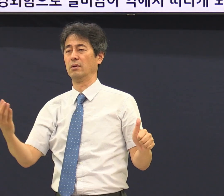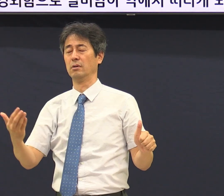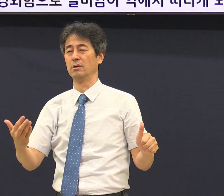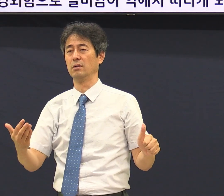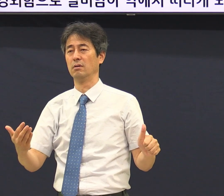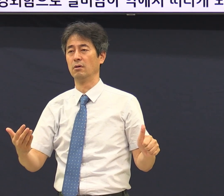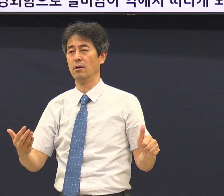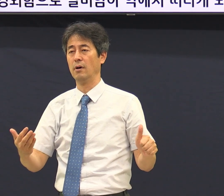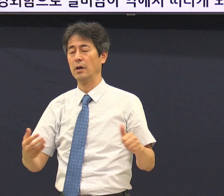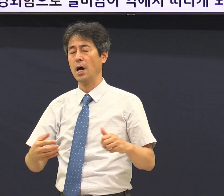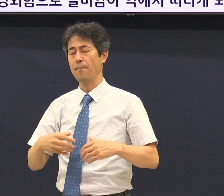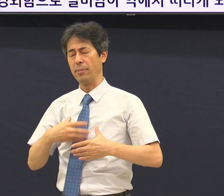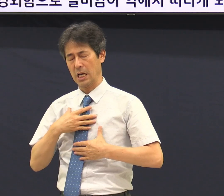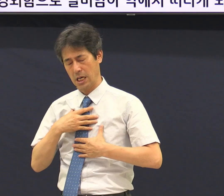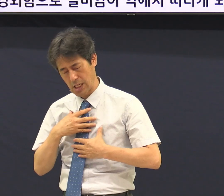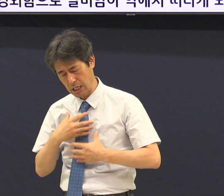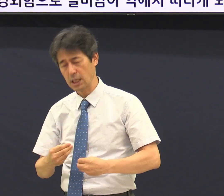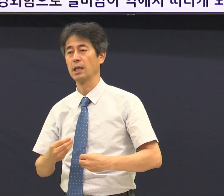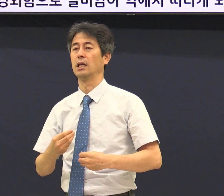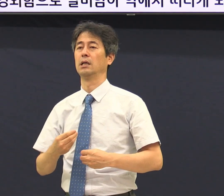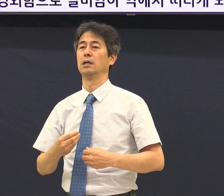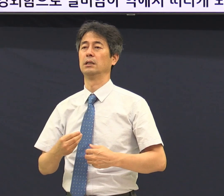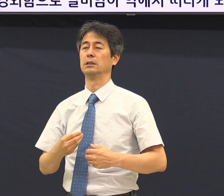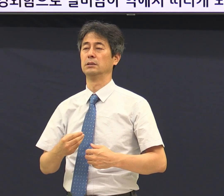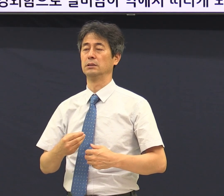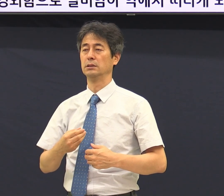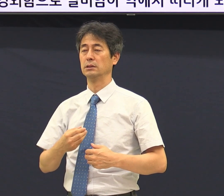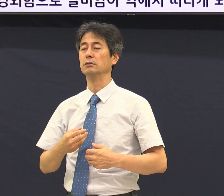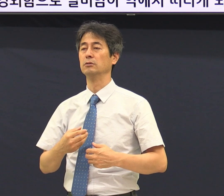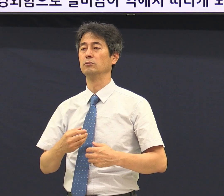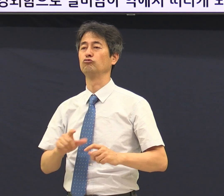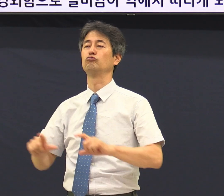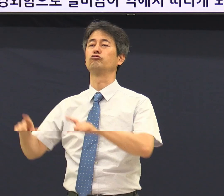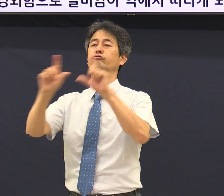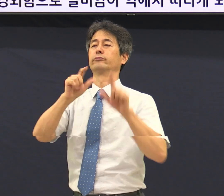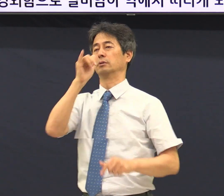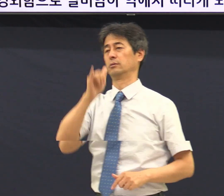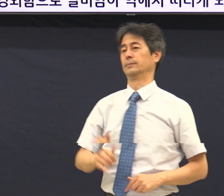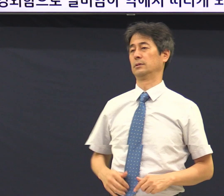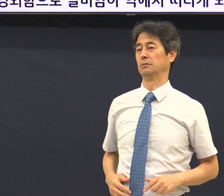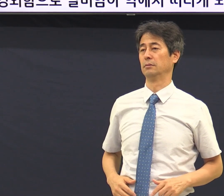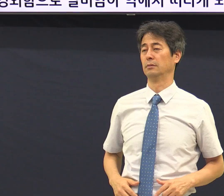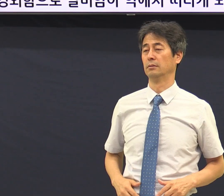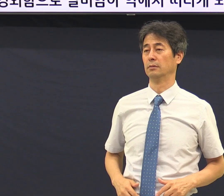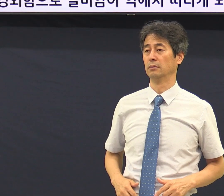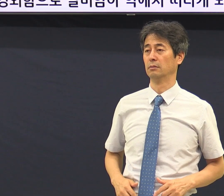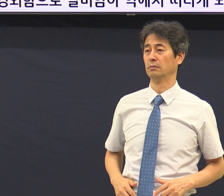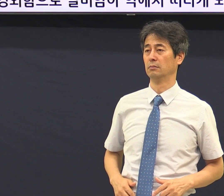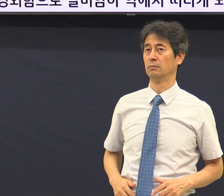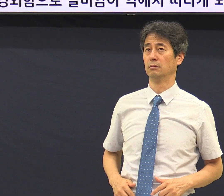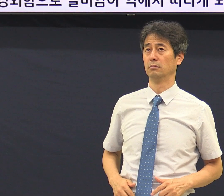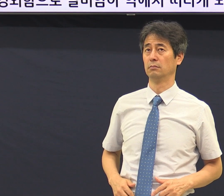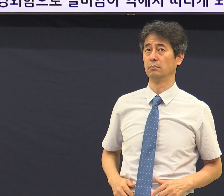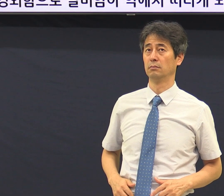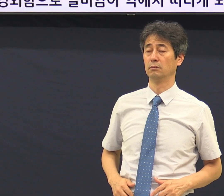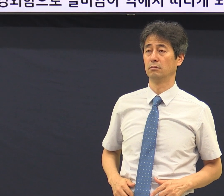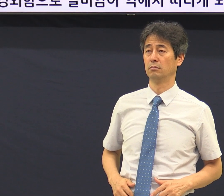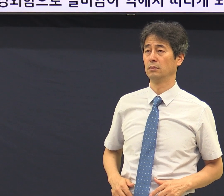가운데 엉눌려 있다라고 생각되는 나의 삶이 이제는 벗어나지고 평안함 가운데 살아갈 수 있을 것입니다.